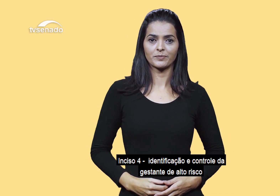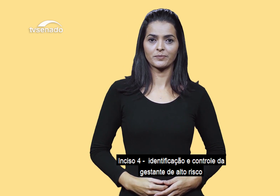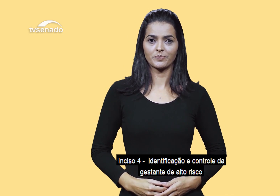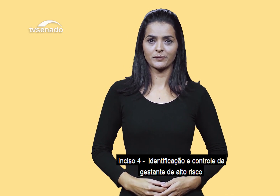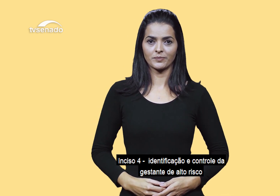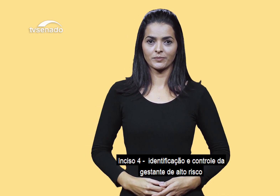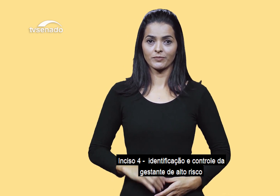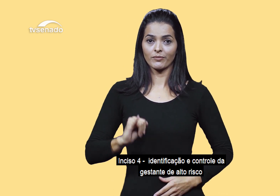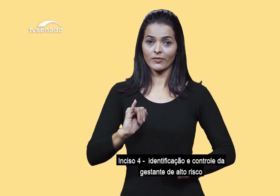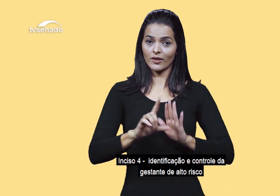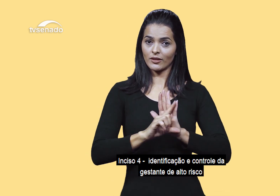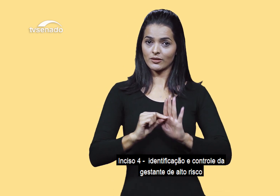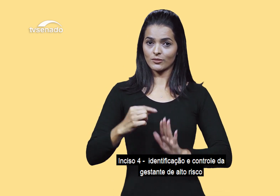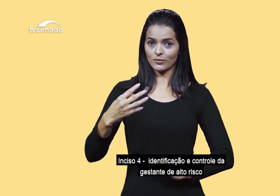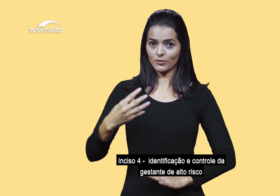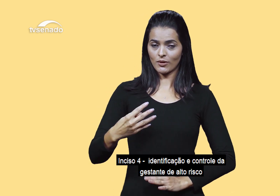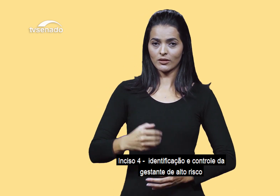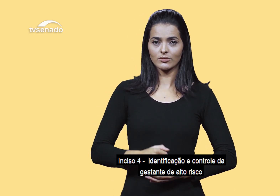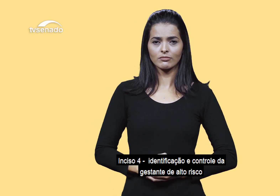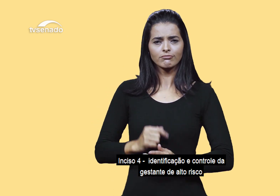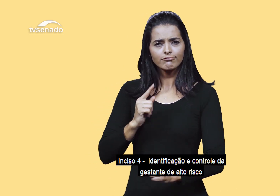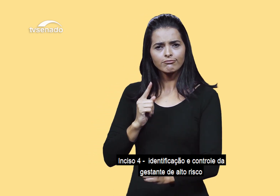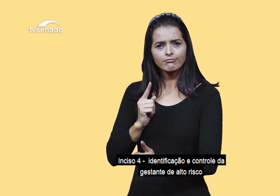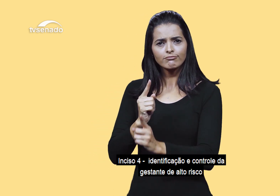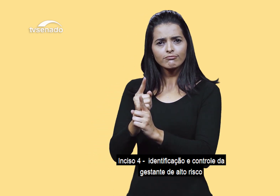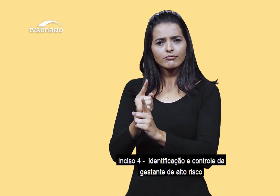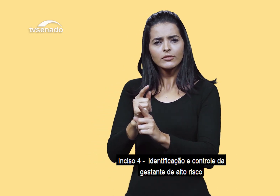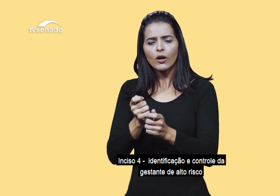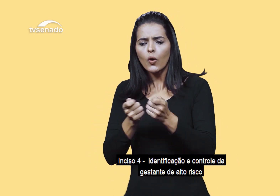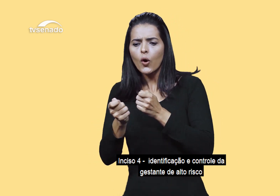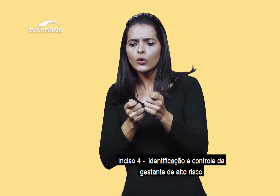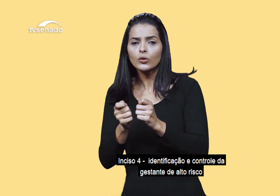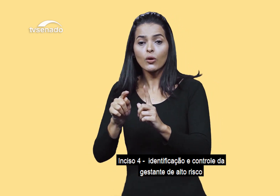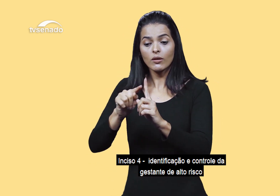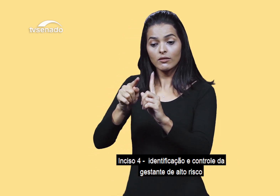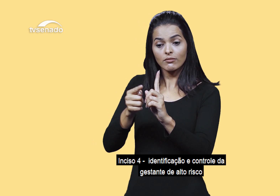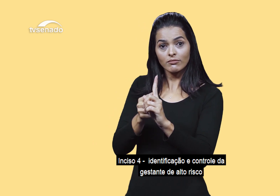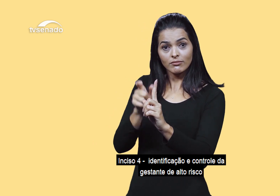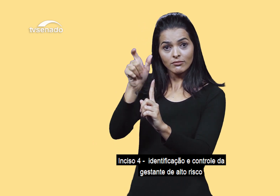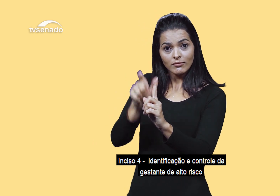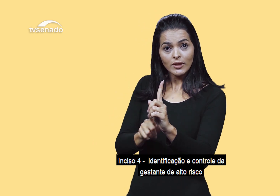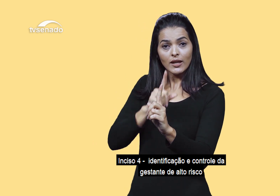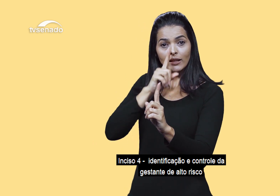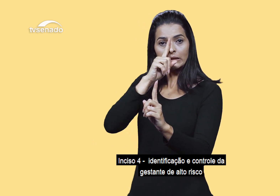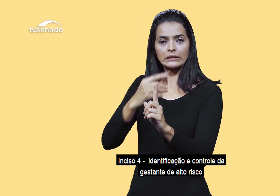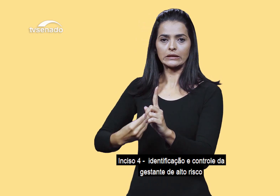Inciso 4. Identificação e controle da gestante de alto risco.